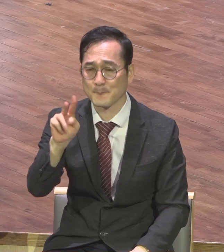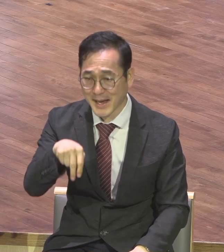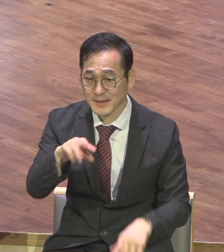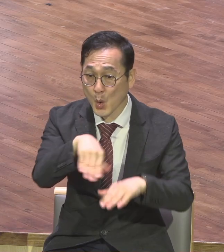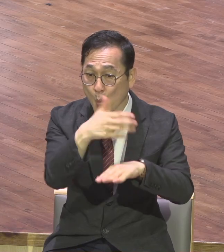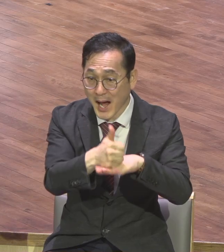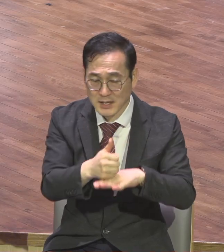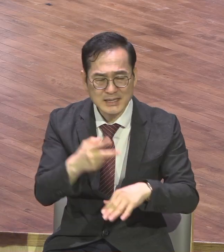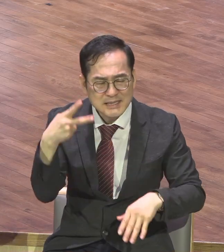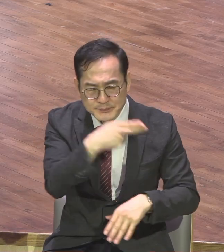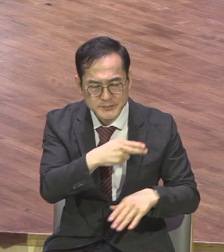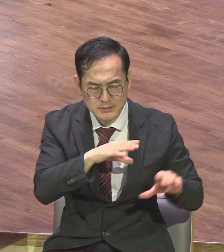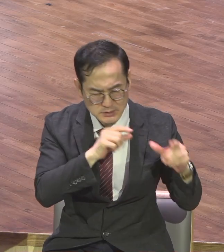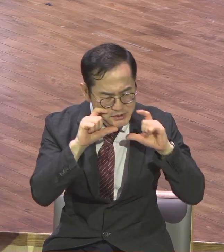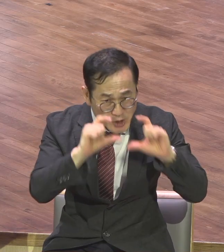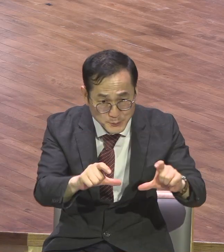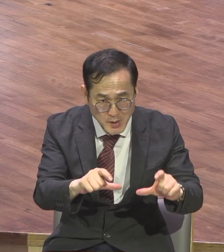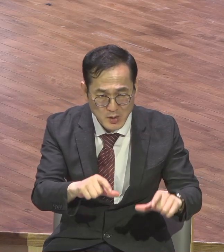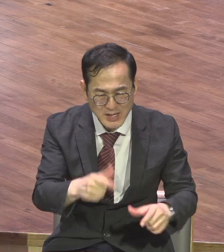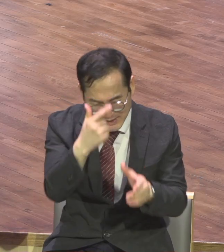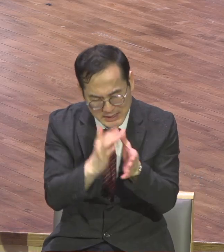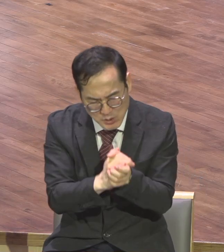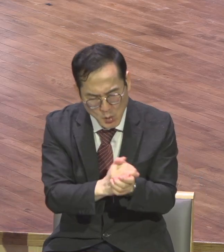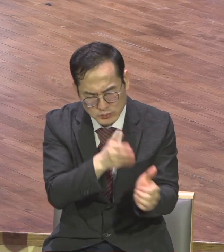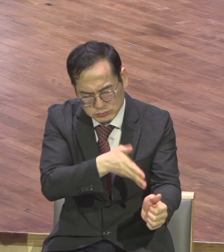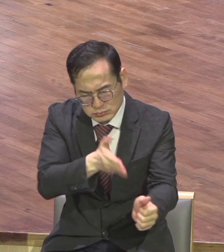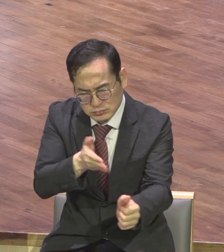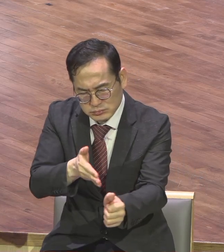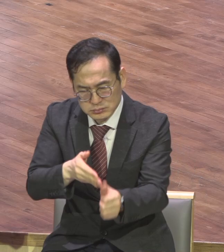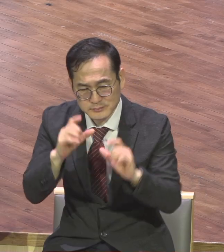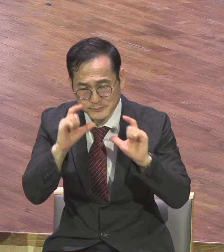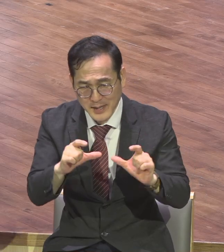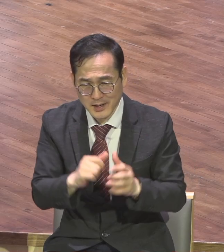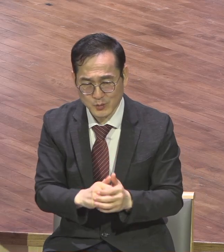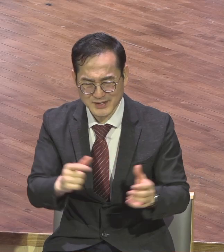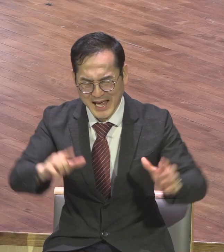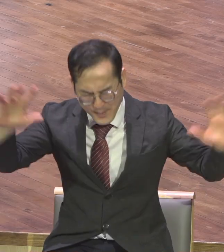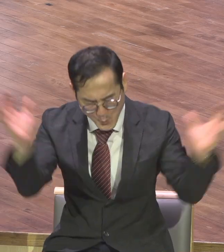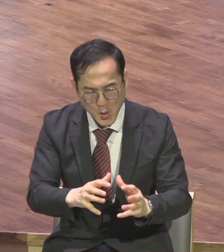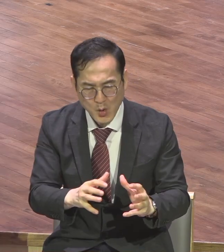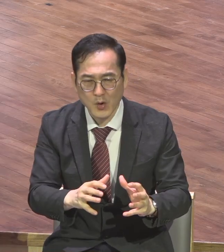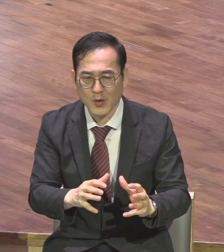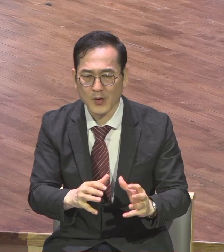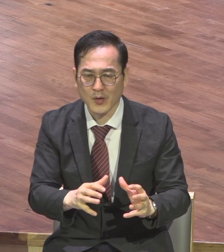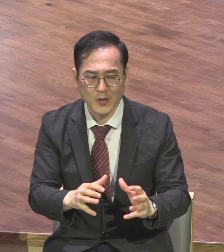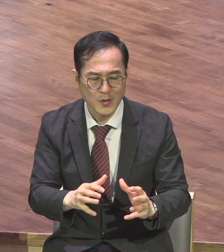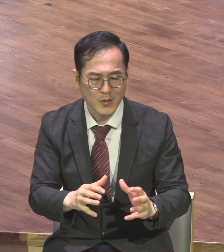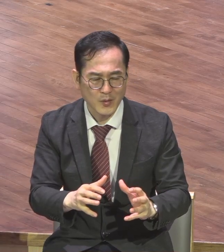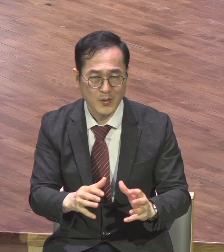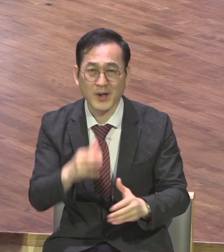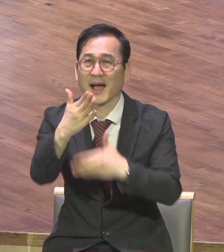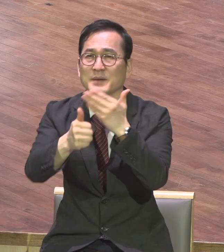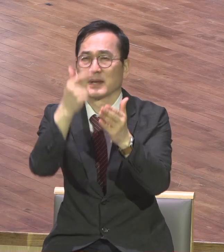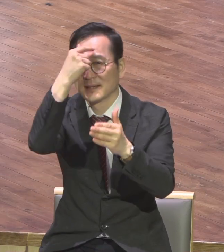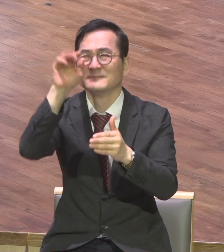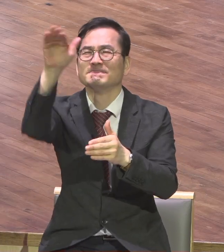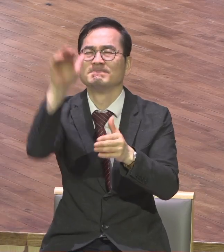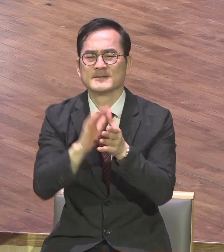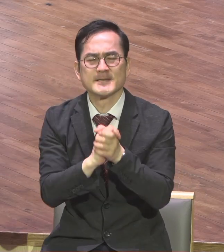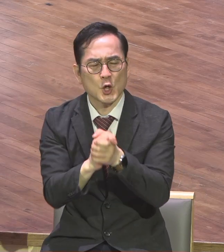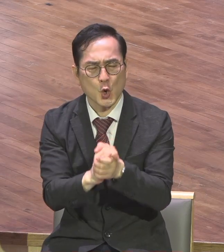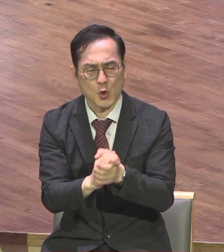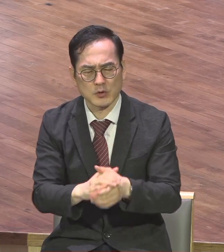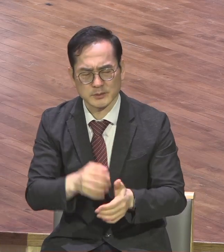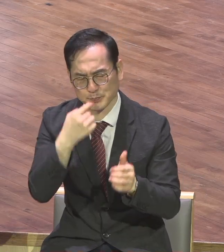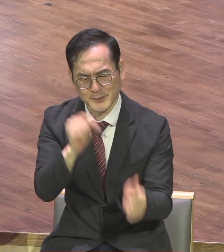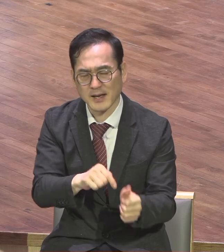유다의 금식을 선포하고 온 회중을 성전 셋뜰에 모이도록 모여서 여호와 하나님 앞에